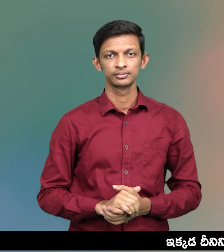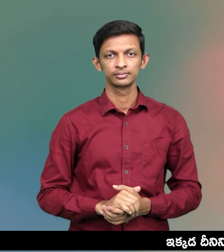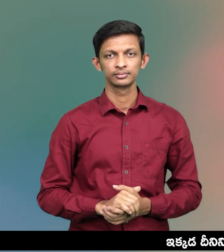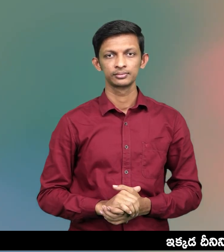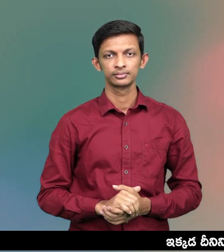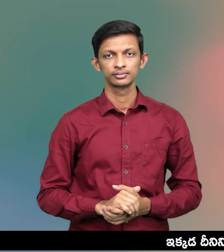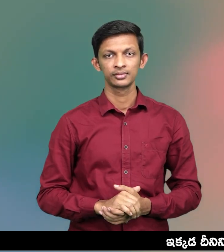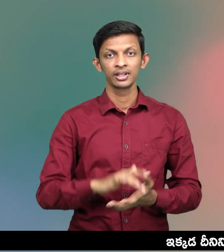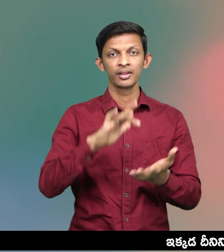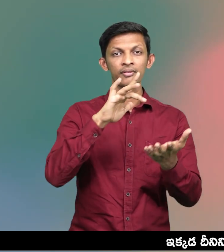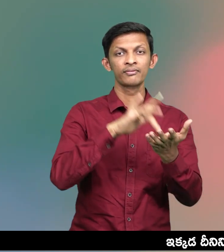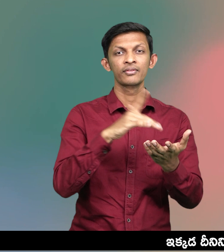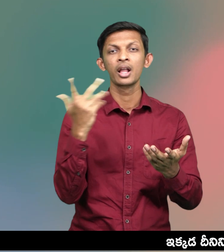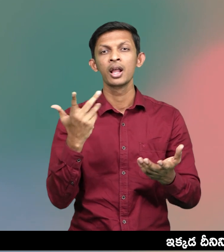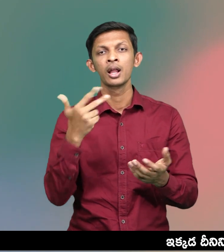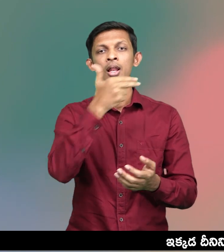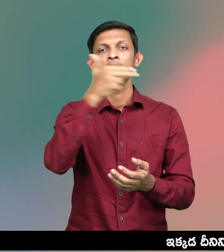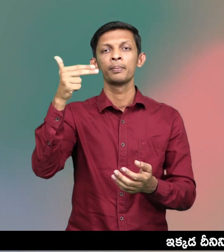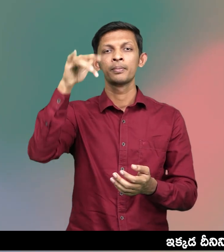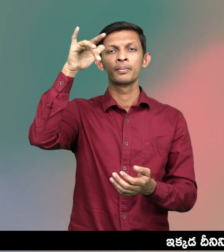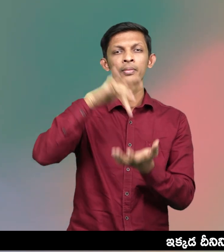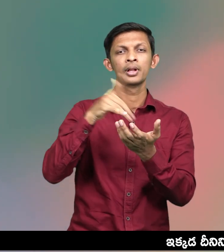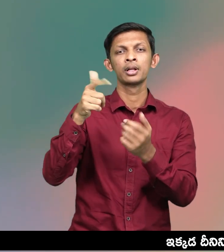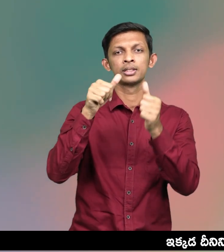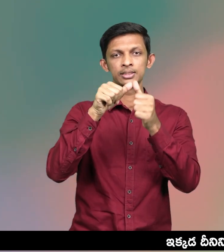ఇక్కడ దీనిని అలకనంద అని పిలుస్తారు.